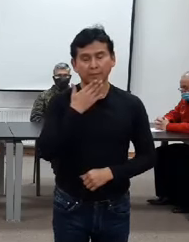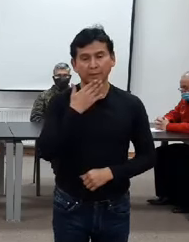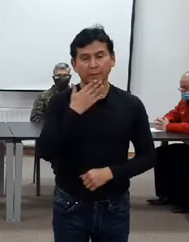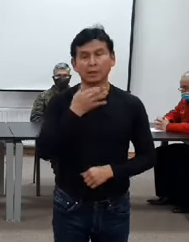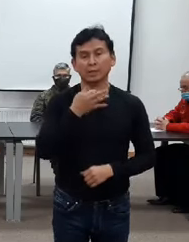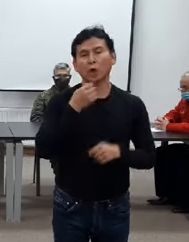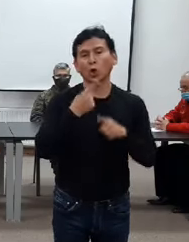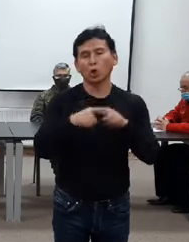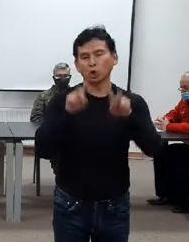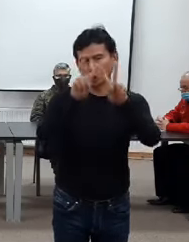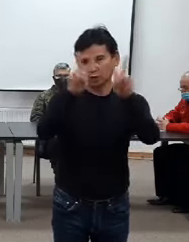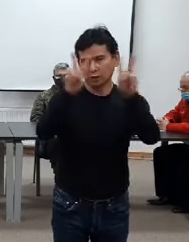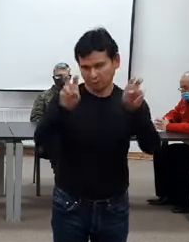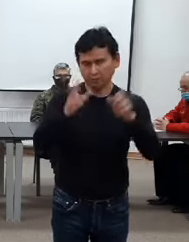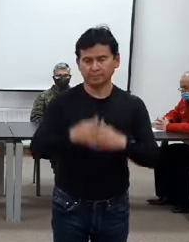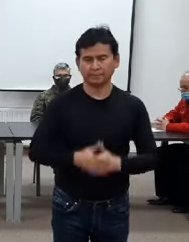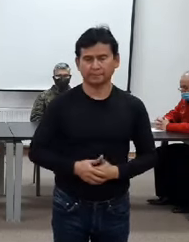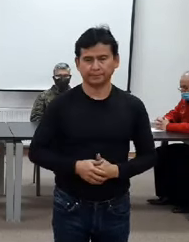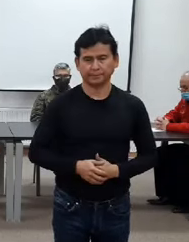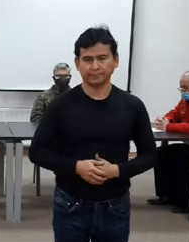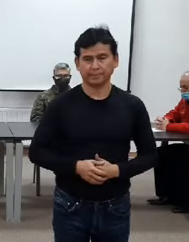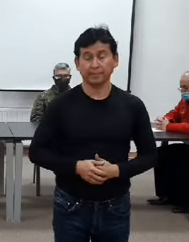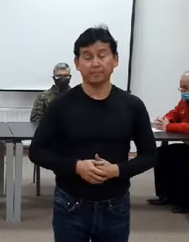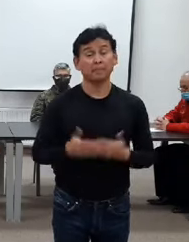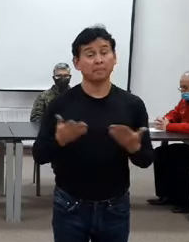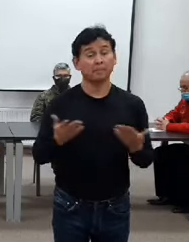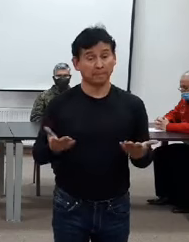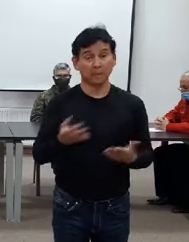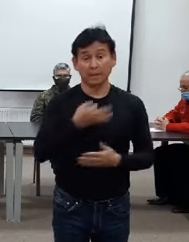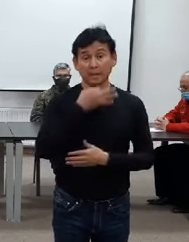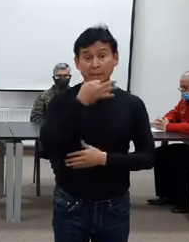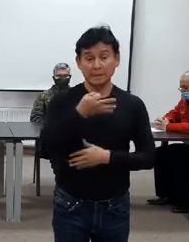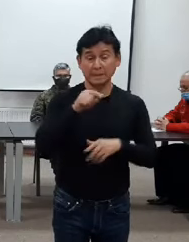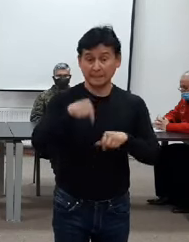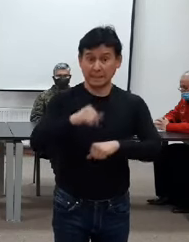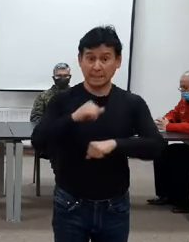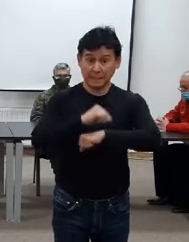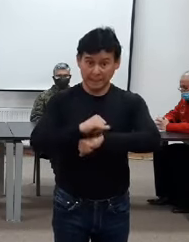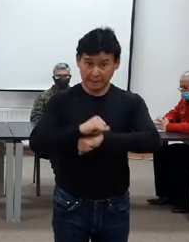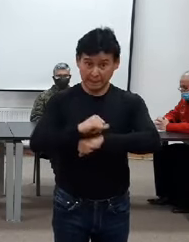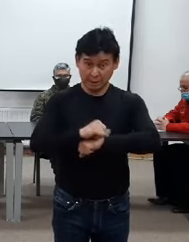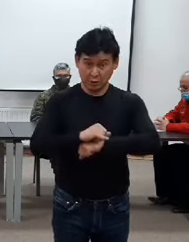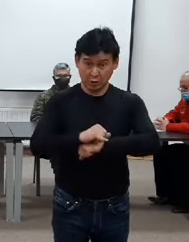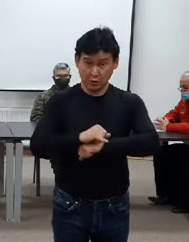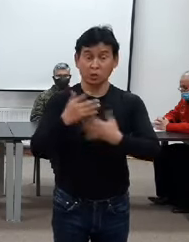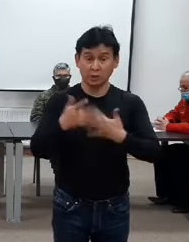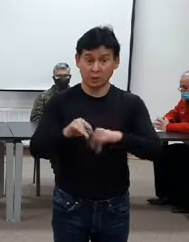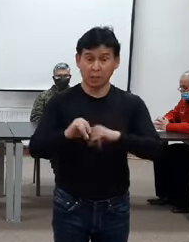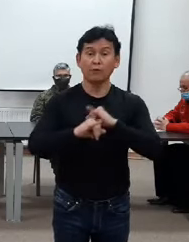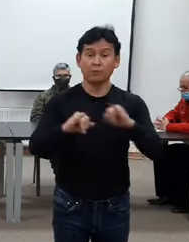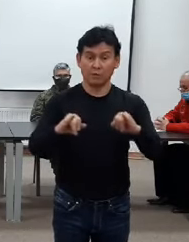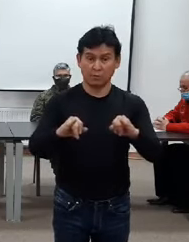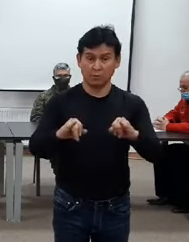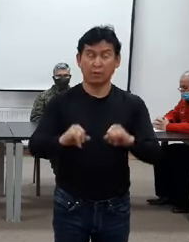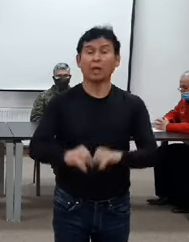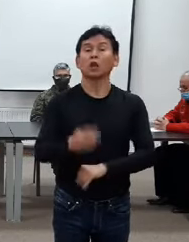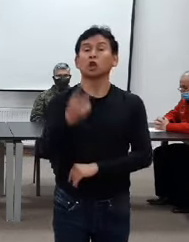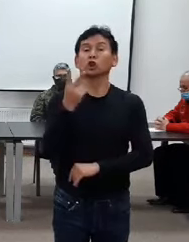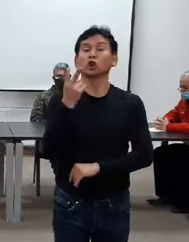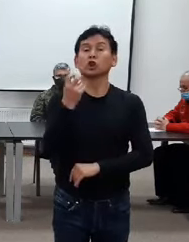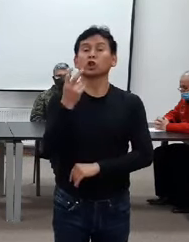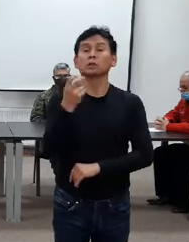relevantes para toda la ciudadanía. En ese sentido, reportar que nuestra región, como ya nos informamos el día de ayer, mantiene 12